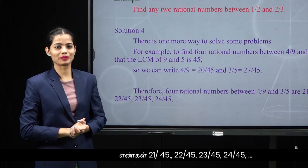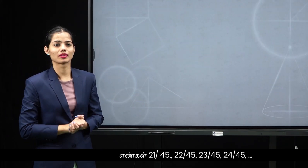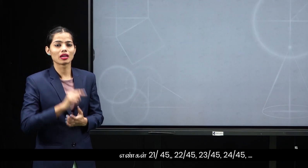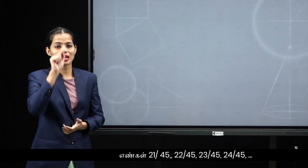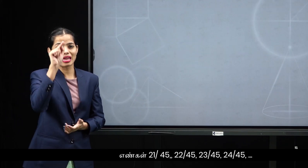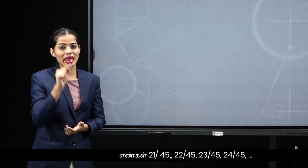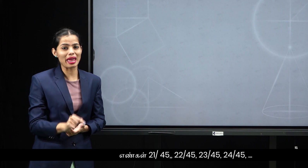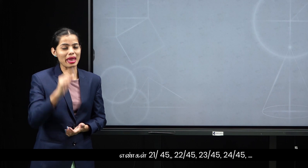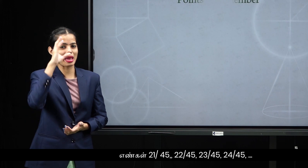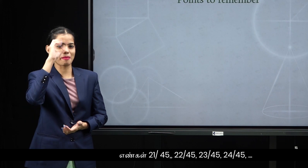22/45